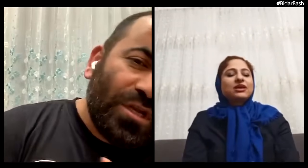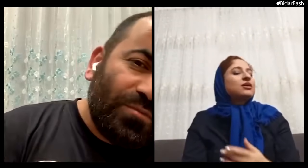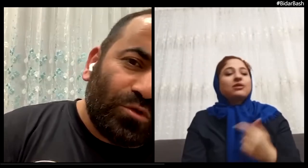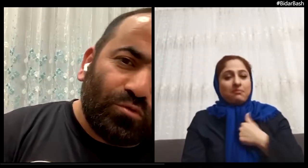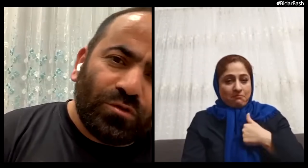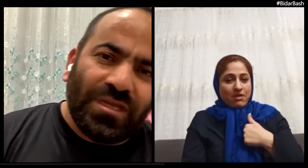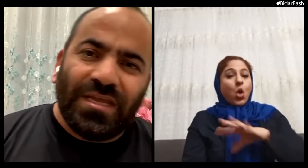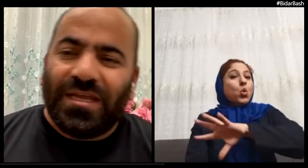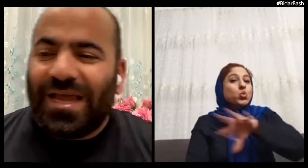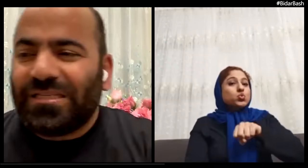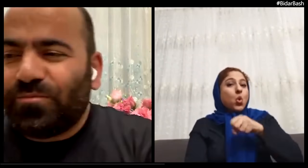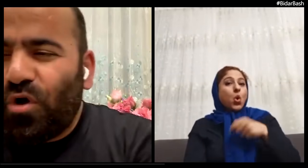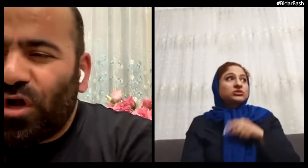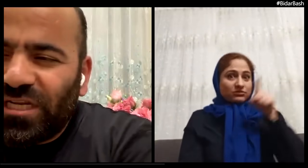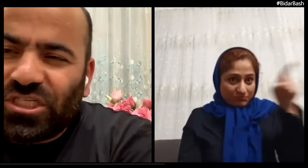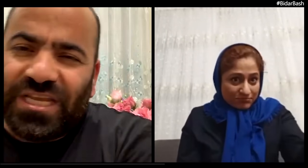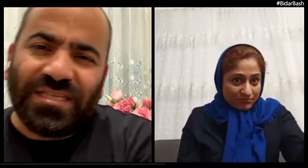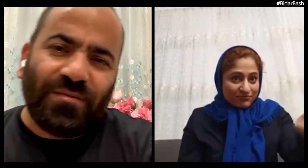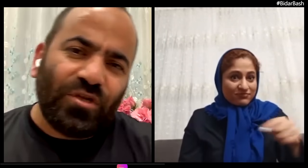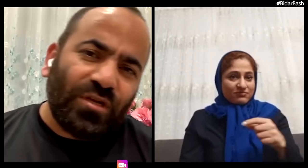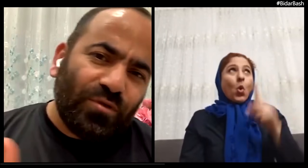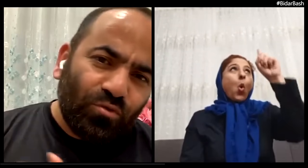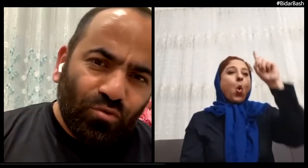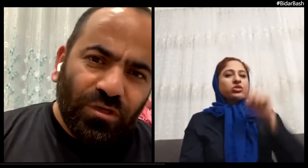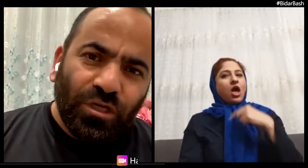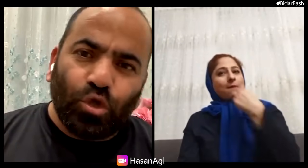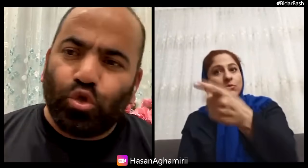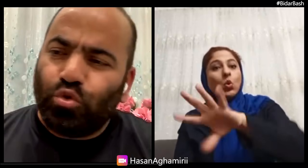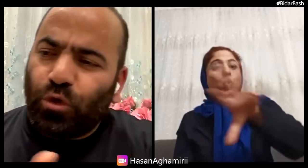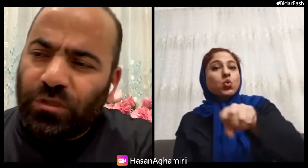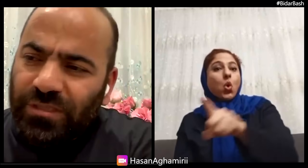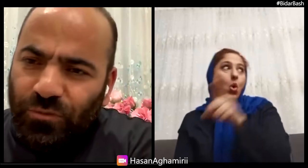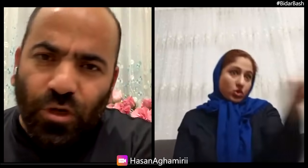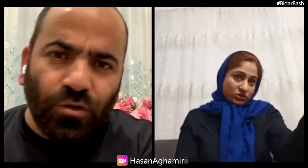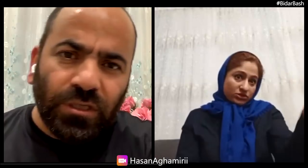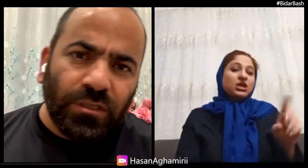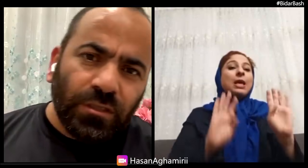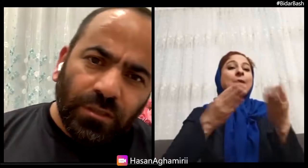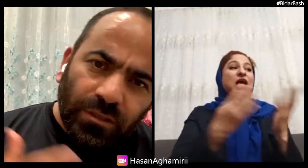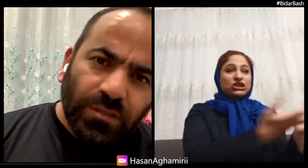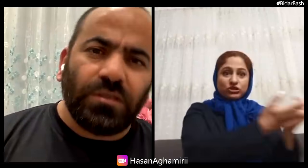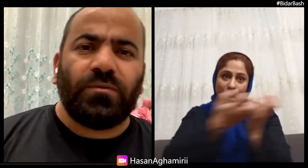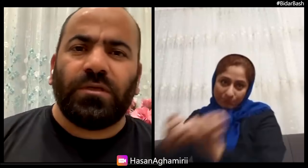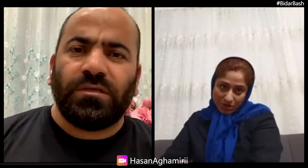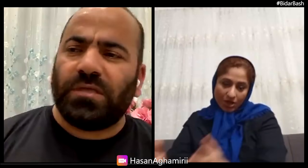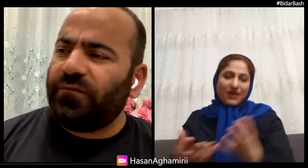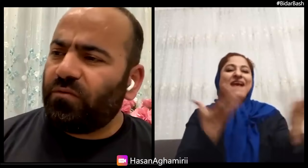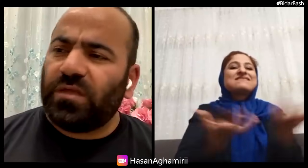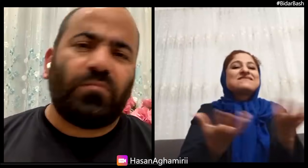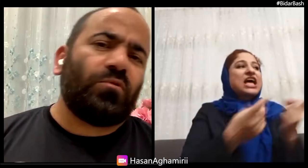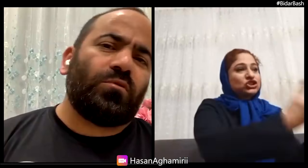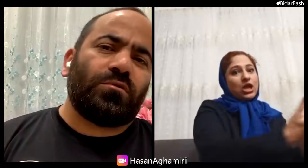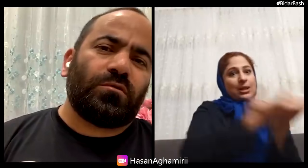تو بیاره بیرون، پاره جگرتم بیاره بیرون، جون خودتم چیکار کنه؟ نجات بده،